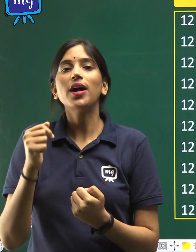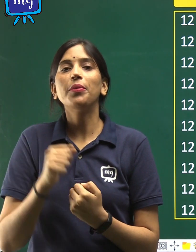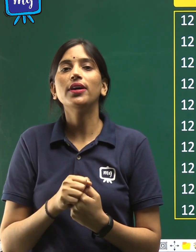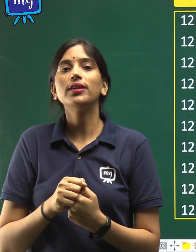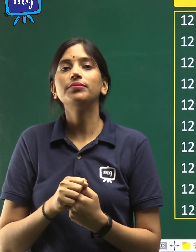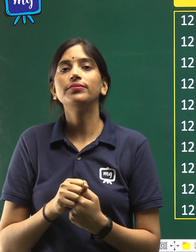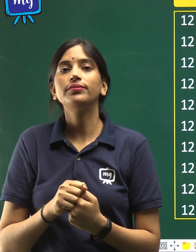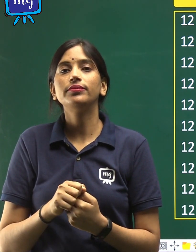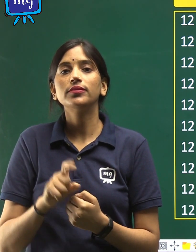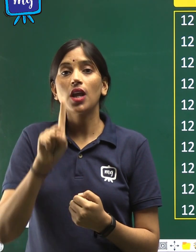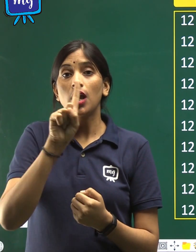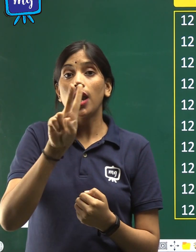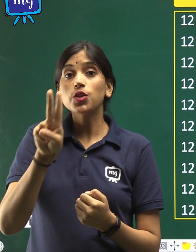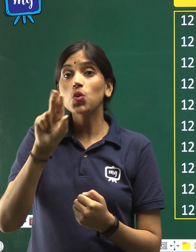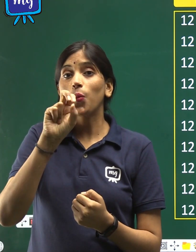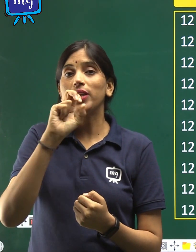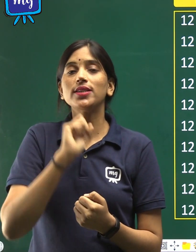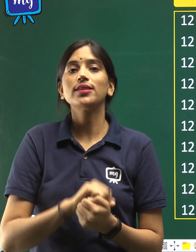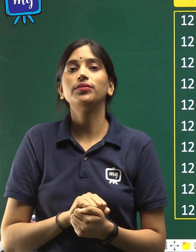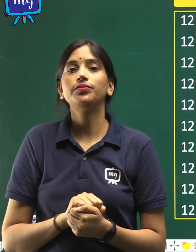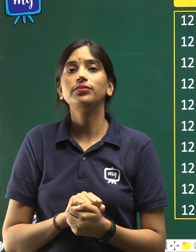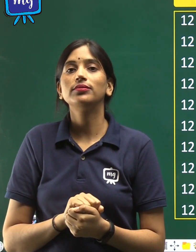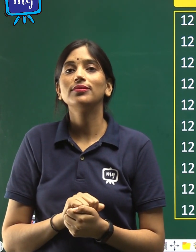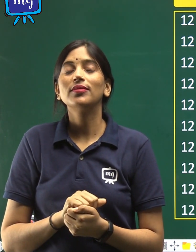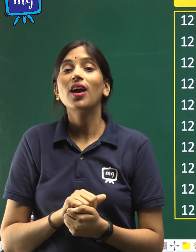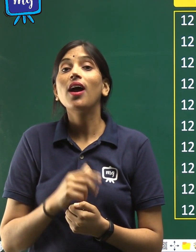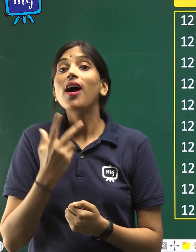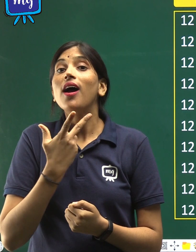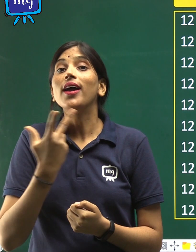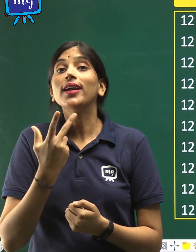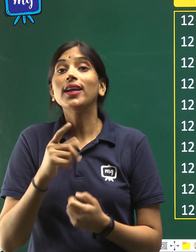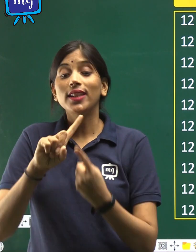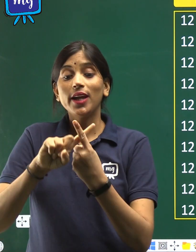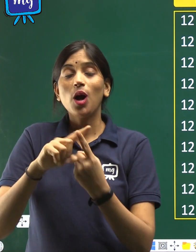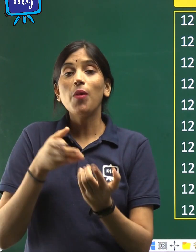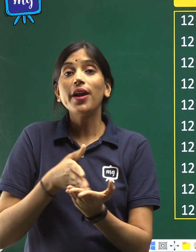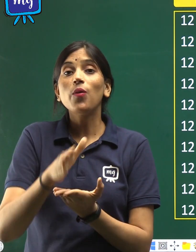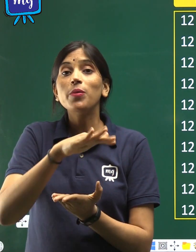बराबर 120। कितने का पहाड़ा हुआ बच्चों?